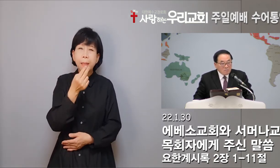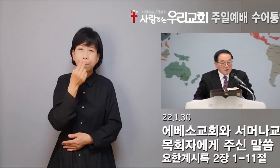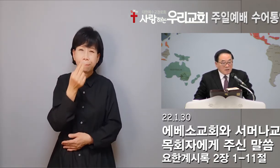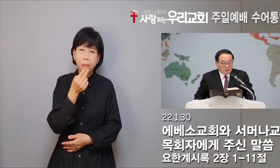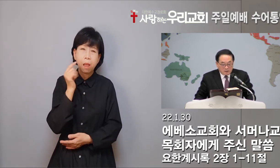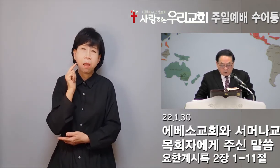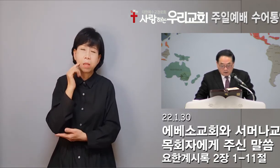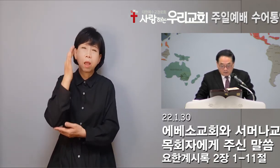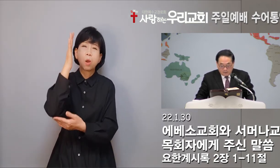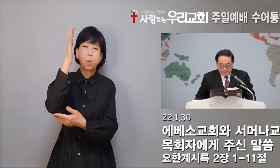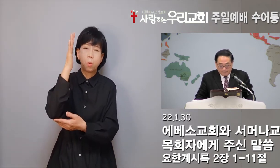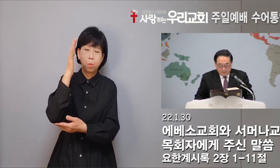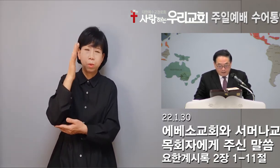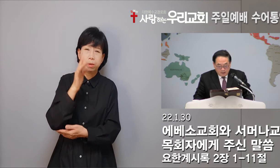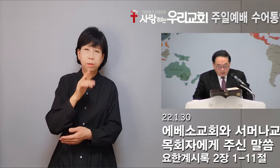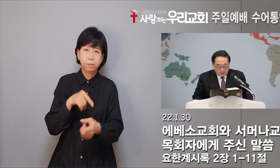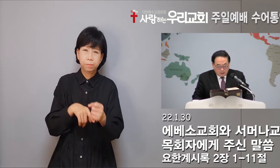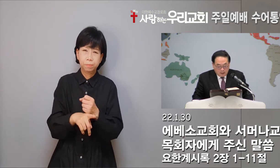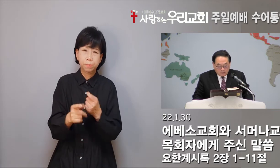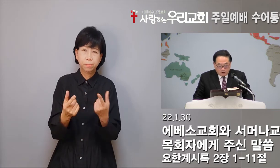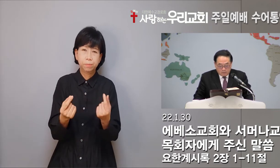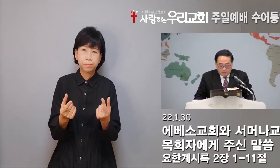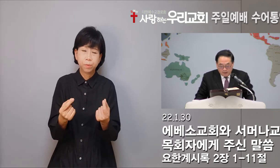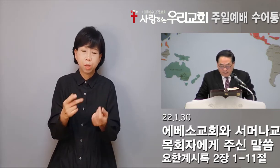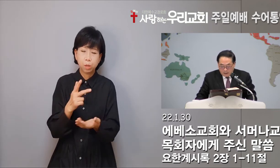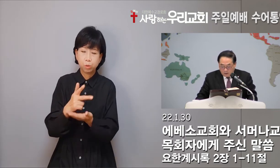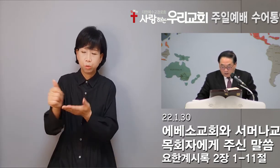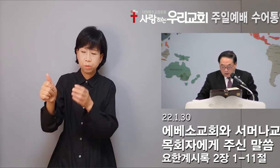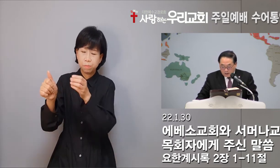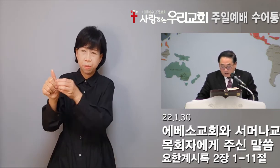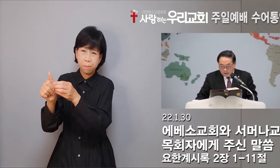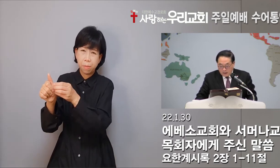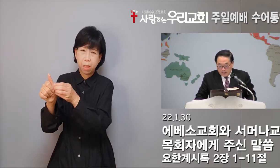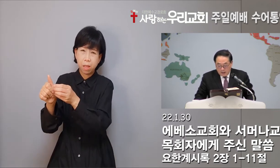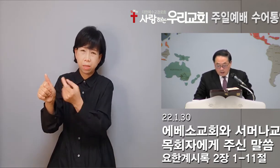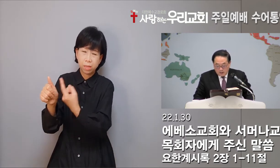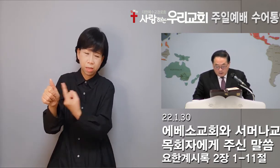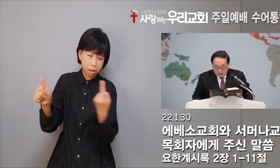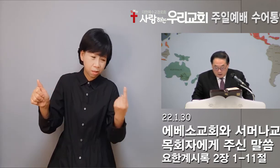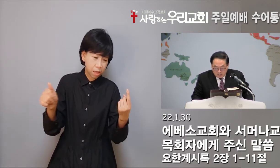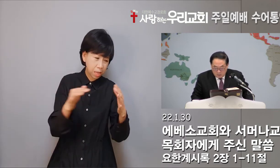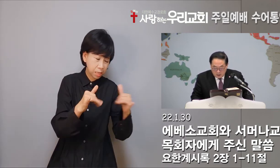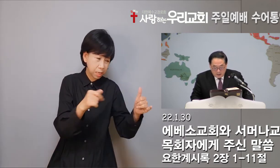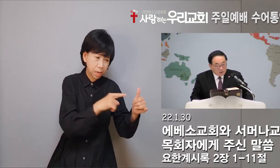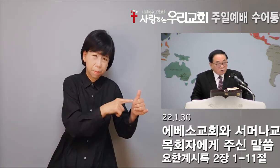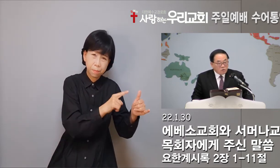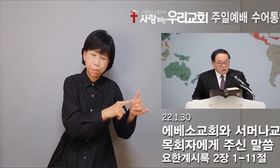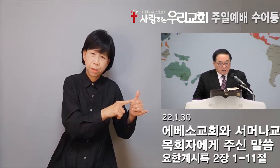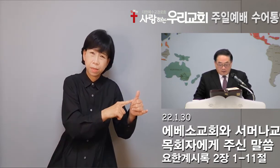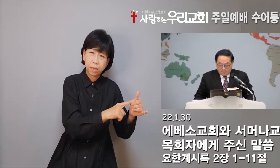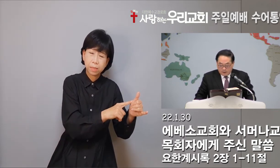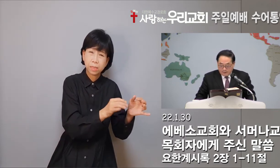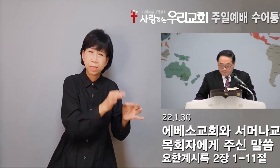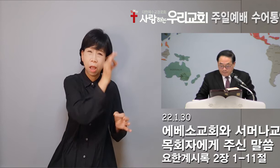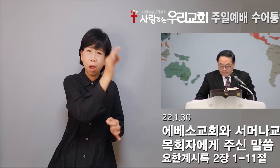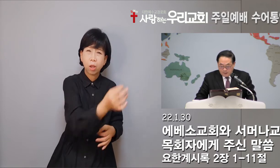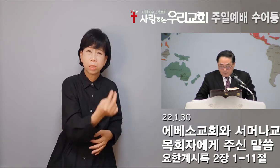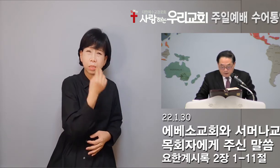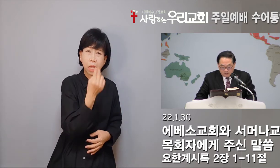영광스러운 생명이라는 뜻일 것입니다. 그러나 주님을 배반하고 떠난 자에게 영생의 영광이 약속되지